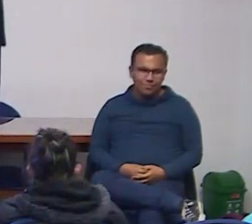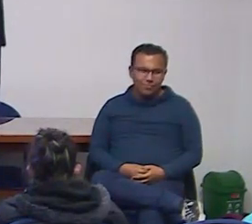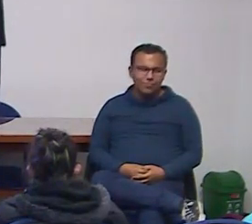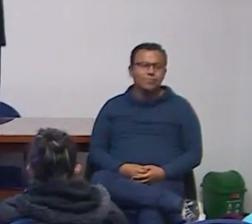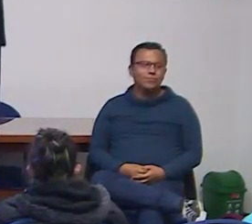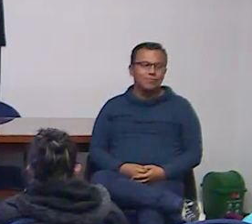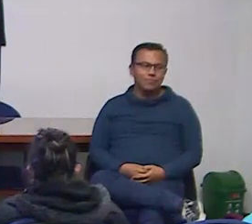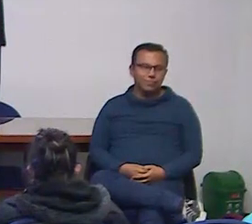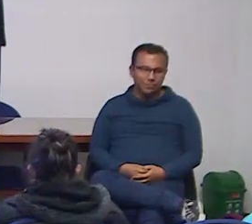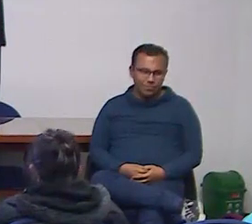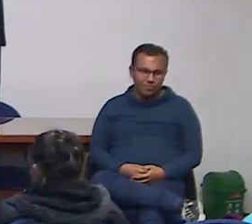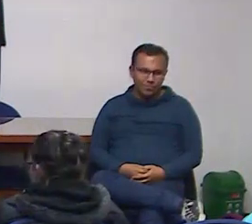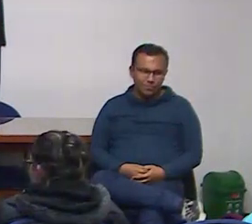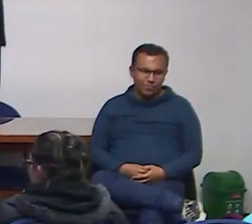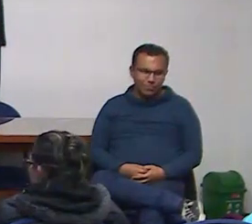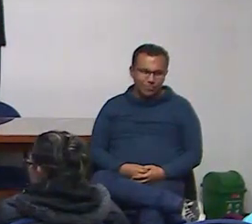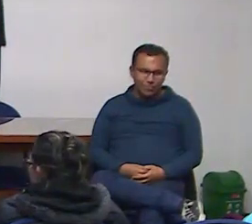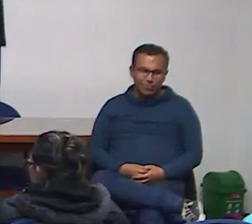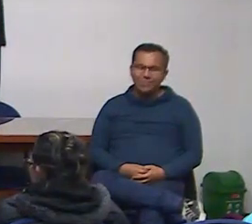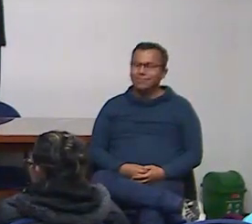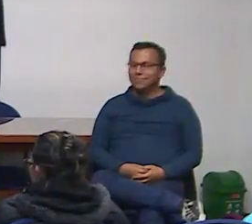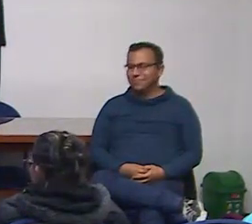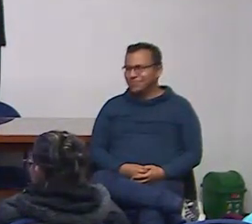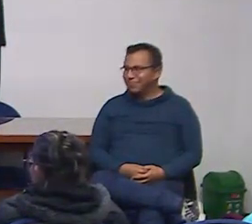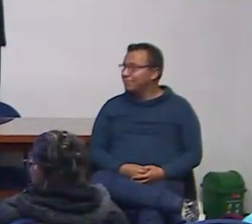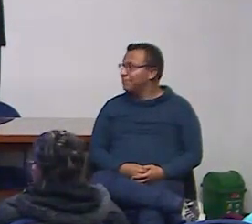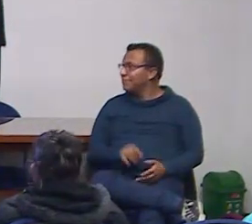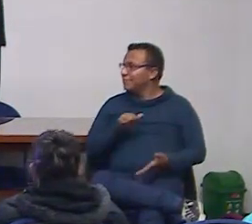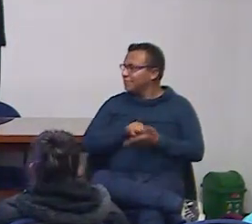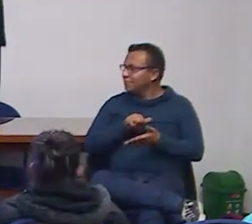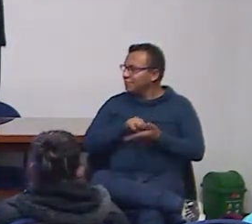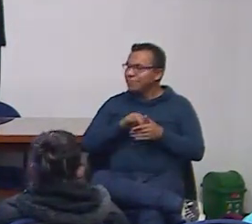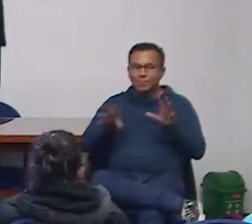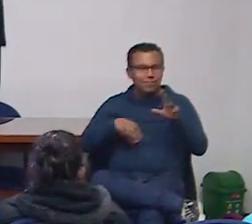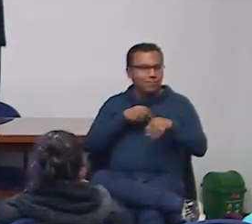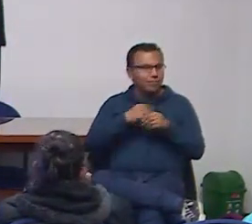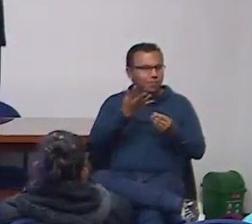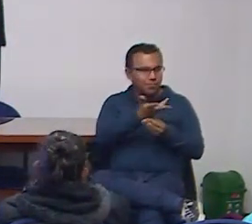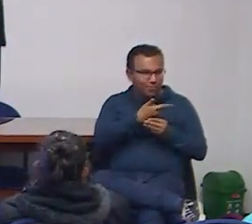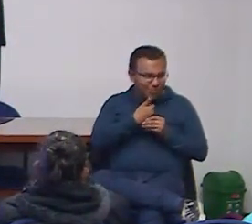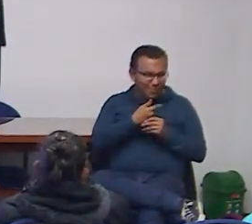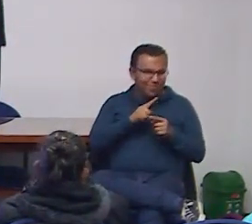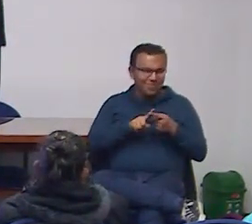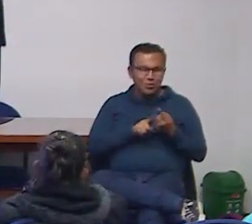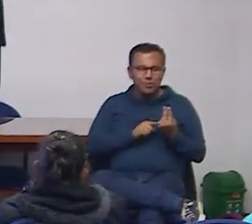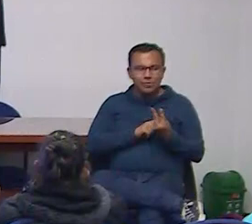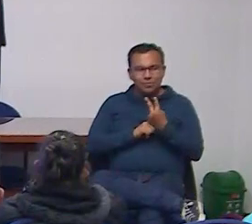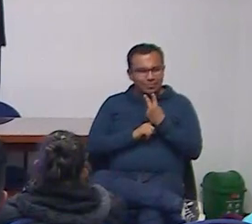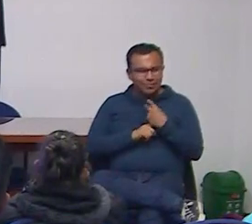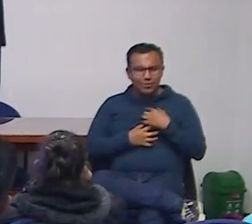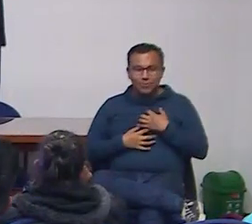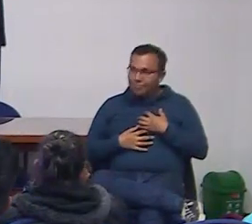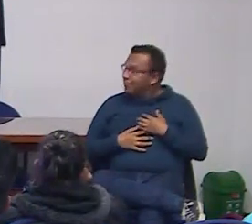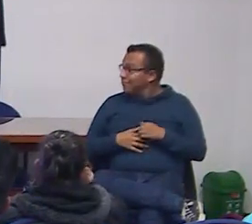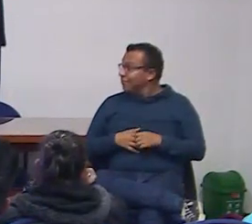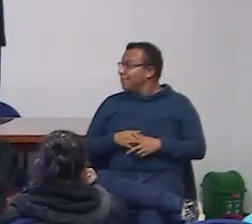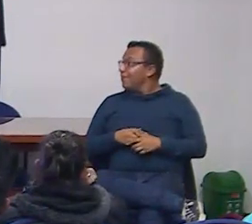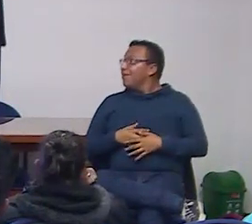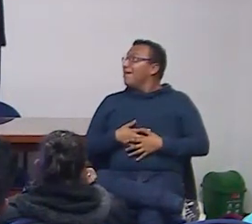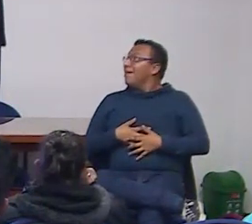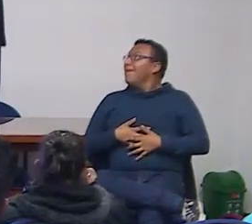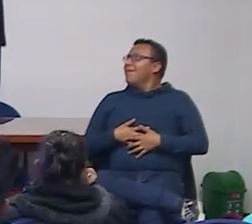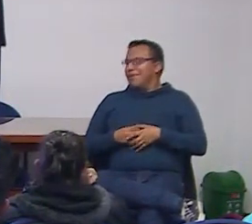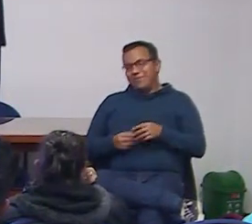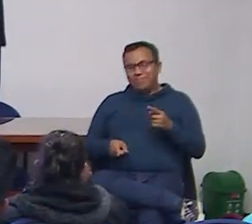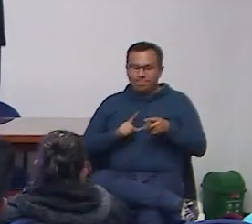importante y y la conciencia del Ritmo es muy importante y esto más el arte más todas las cosas que están al nuestro alrededor son